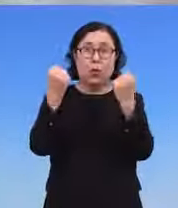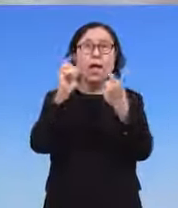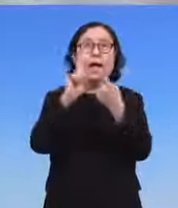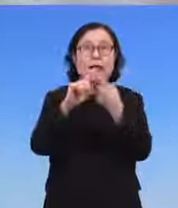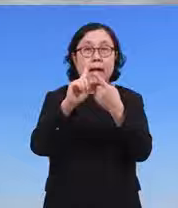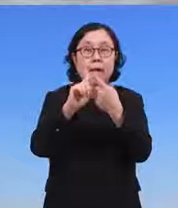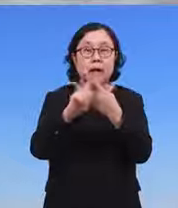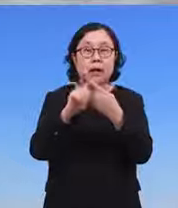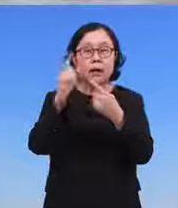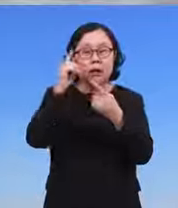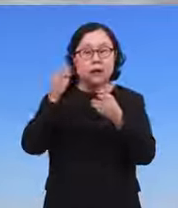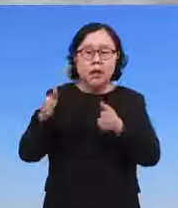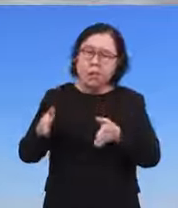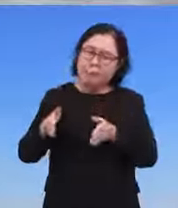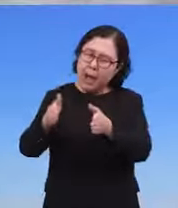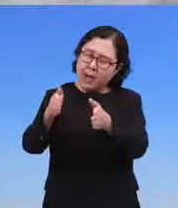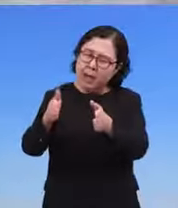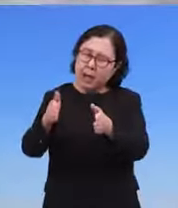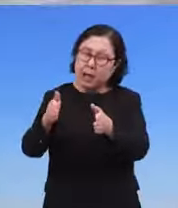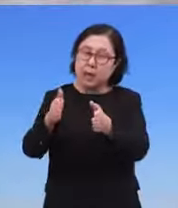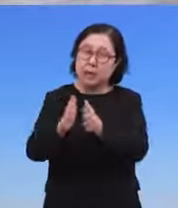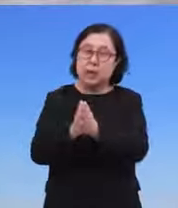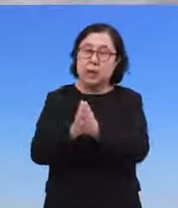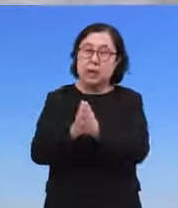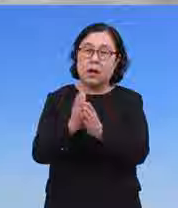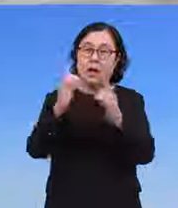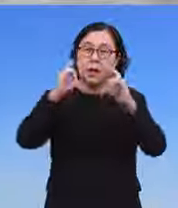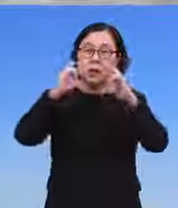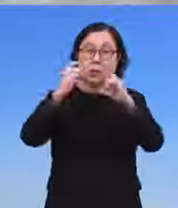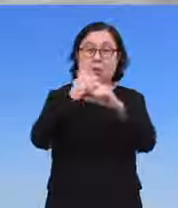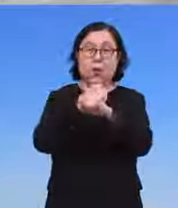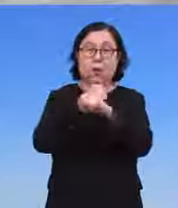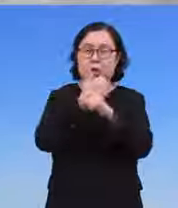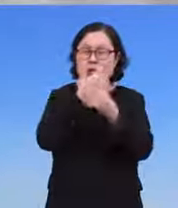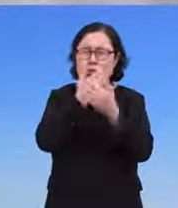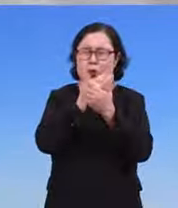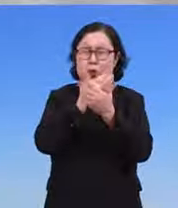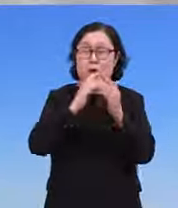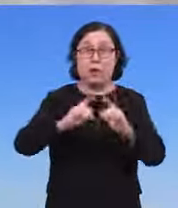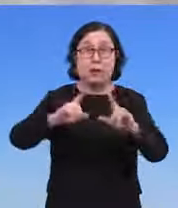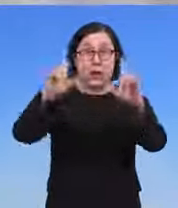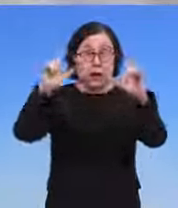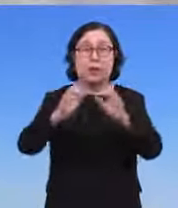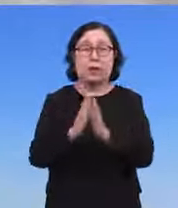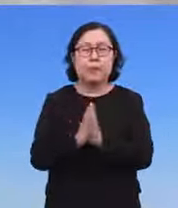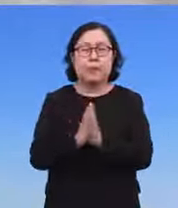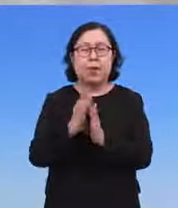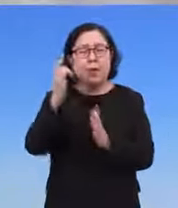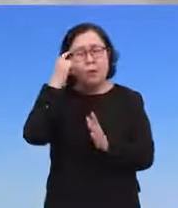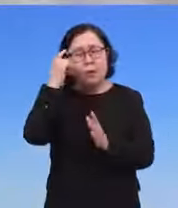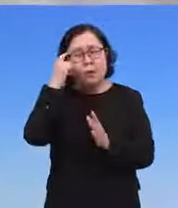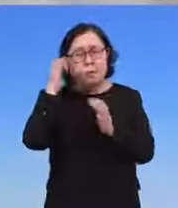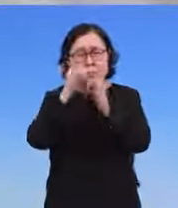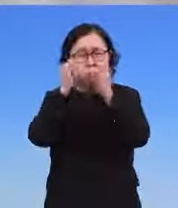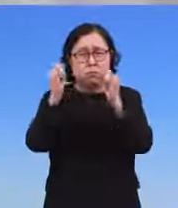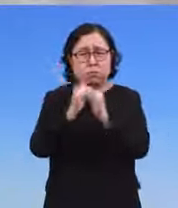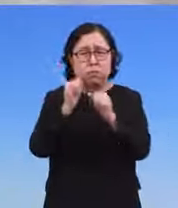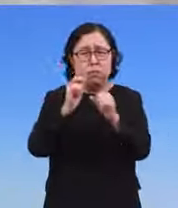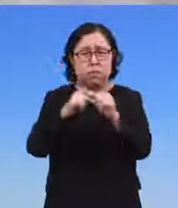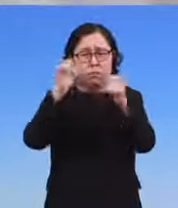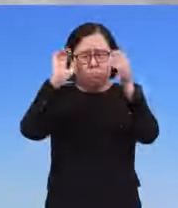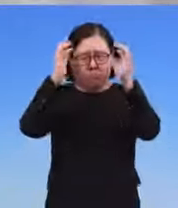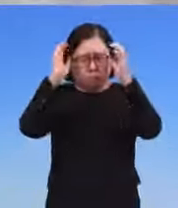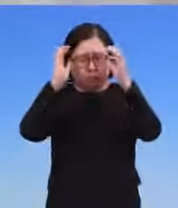함께 나누는 중요한 날인데 왜 하필 이 중요한 날에 이런 그 사회적으로 혼란스러운